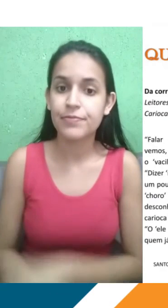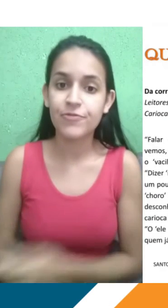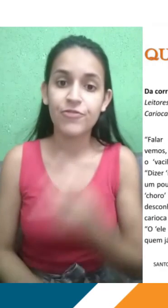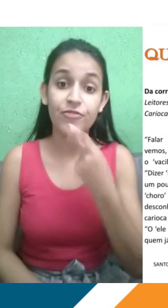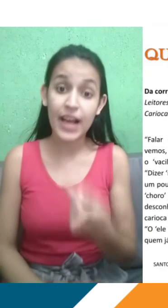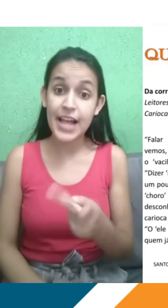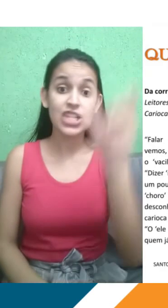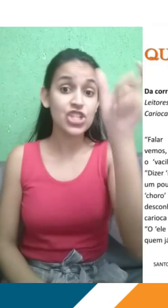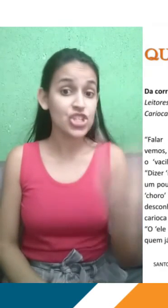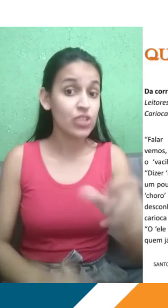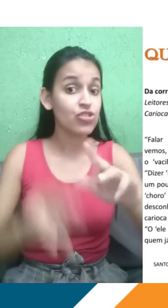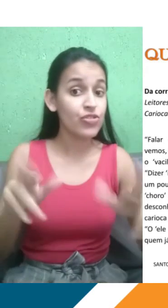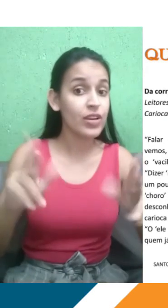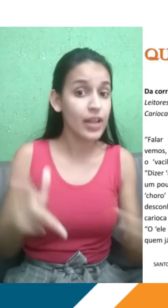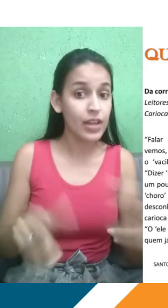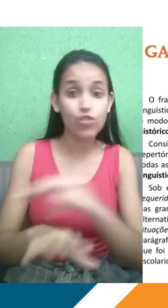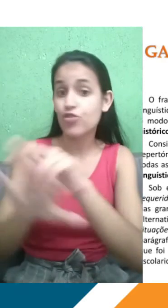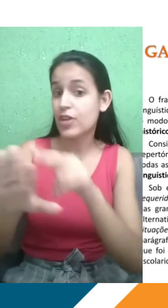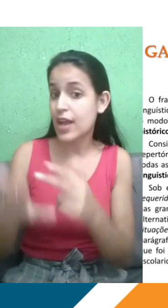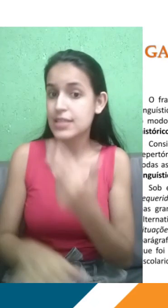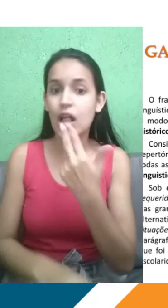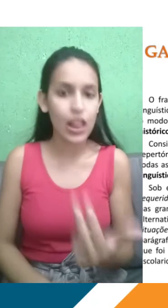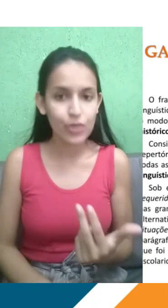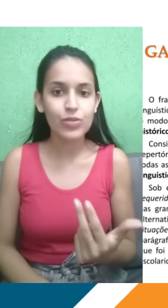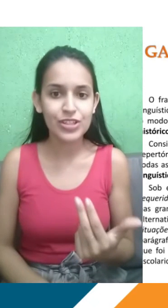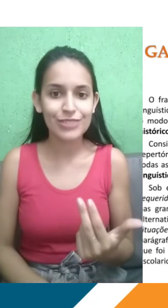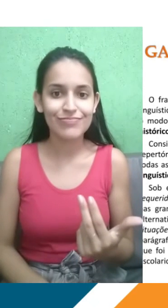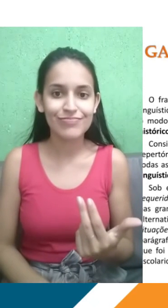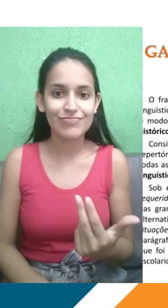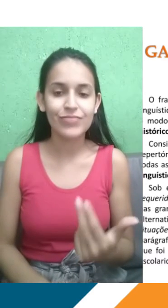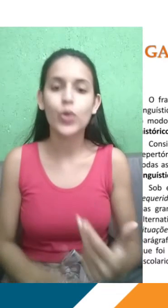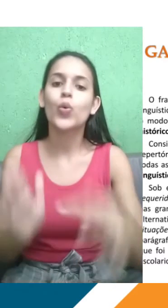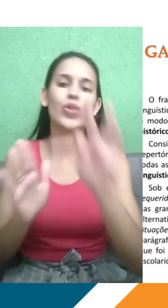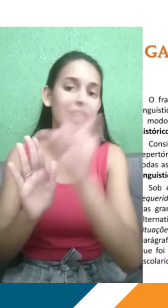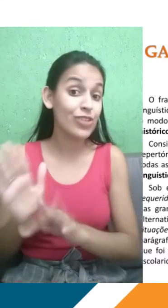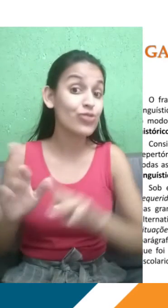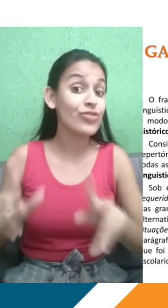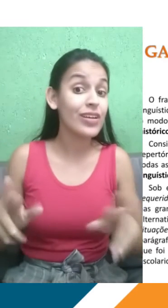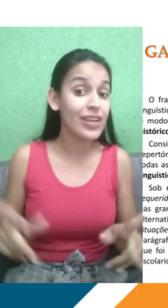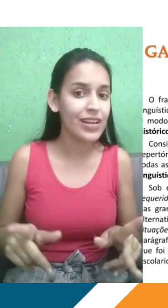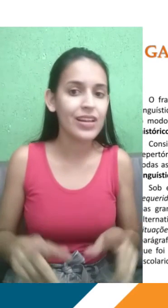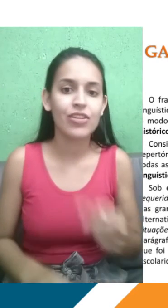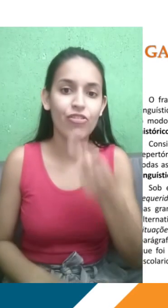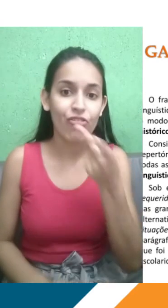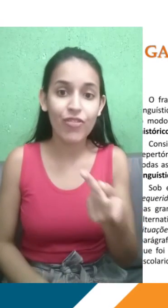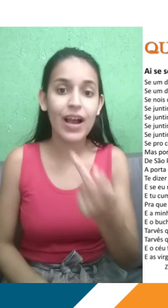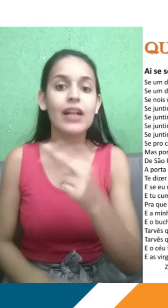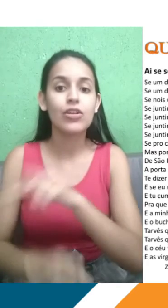tornando-as inaceitáveis como resposta certa. Gabarito comentado da questão. Se quiser, pode